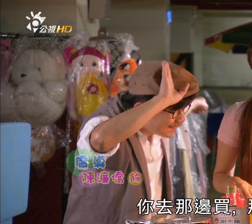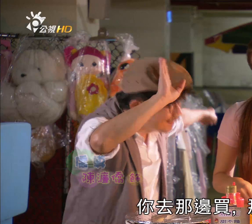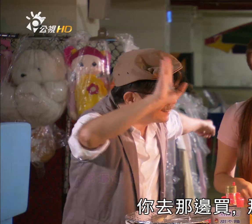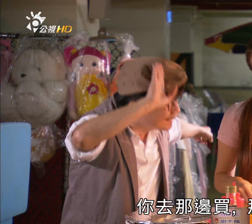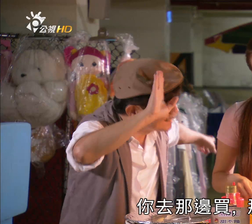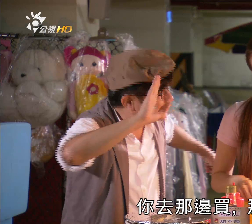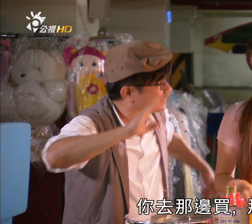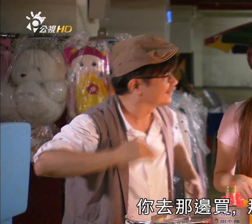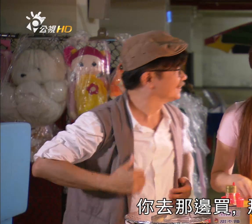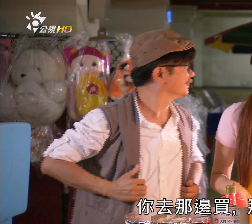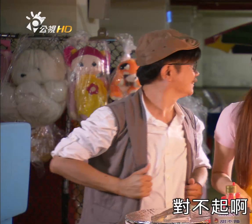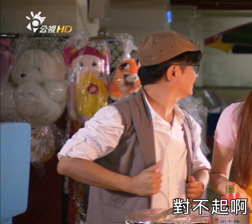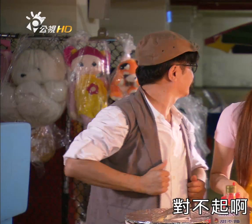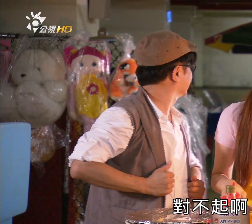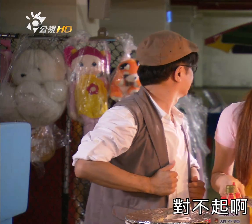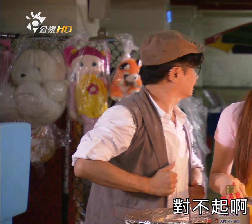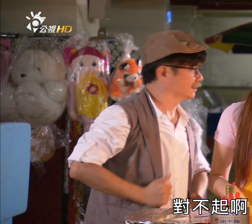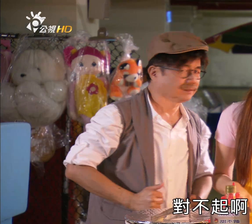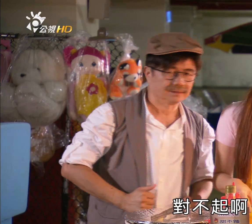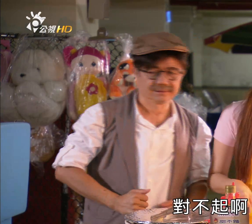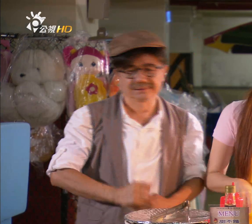边买，那边对不起啊。